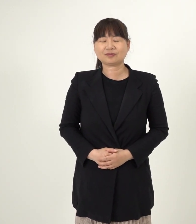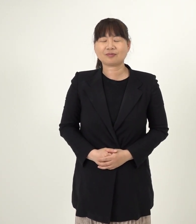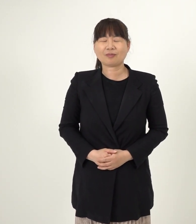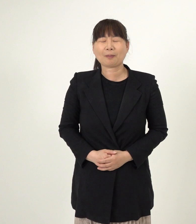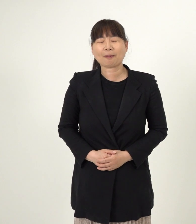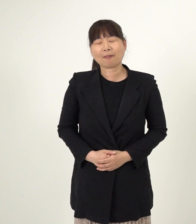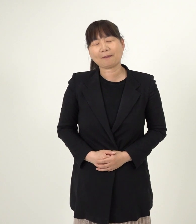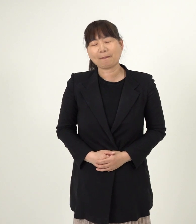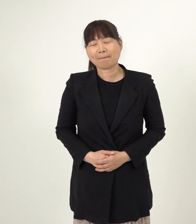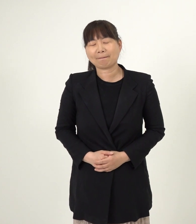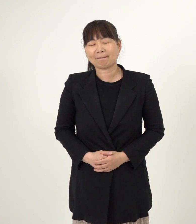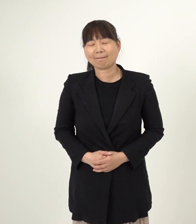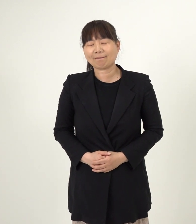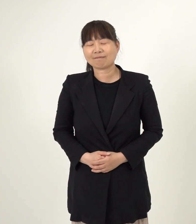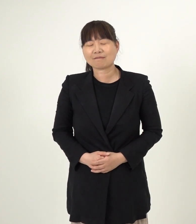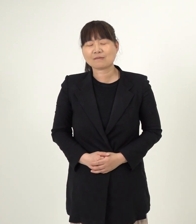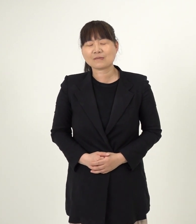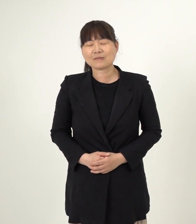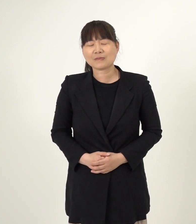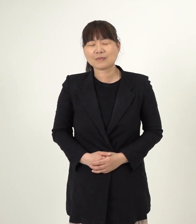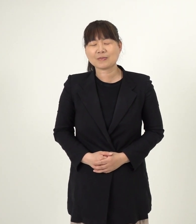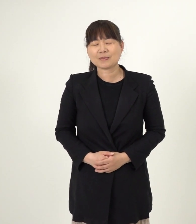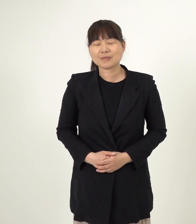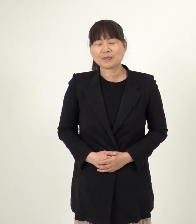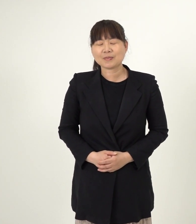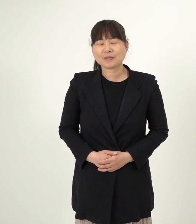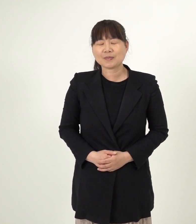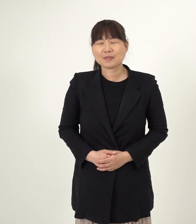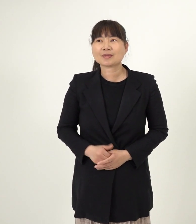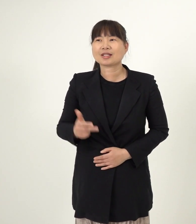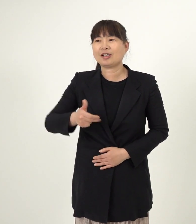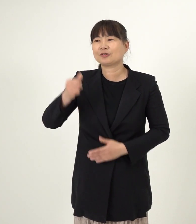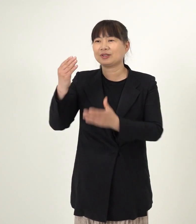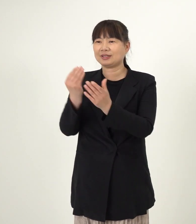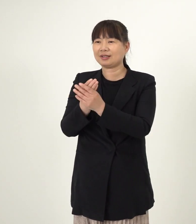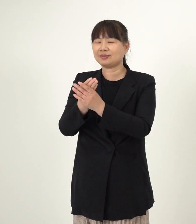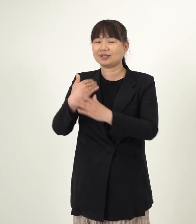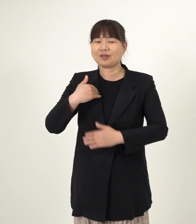주는 완전합니다. 우린 연약합니다.